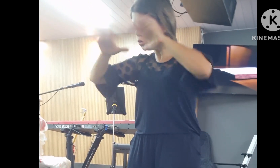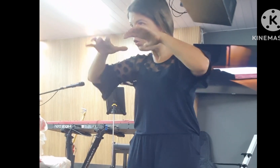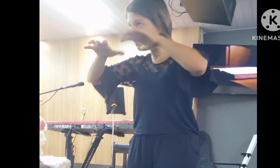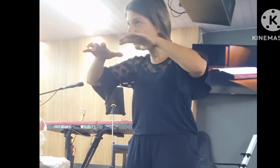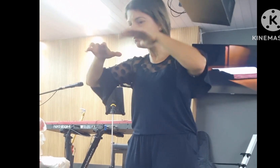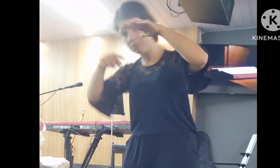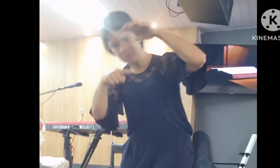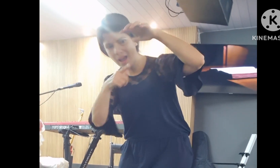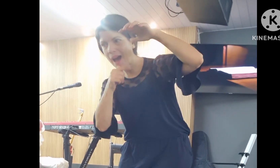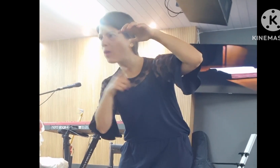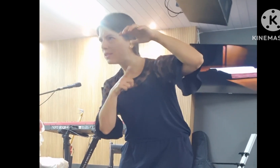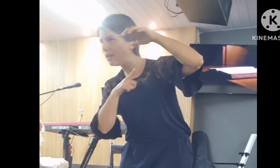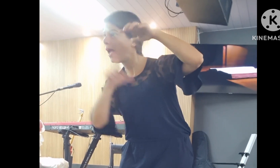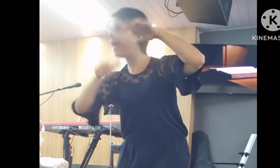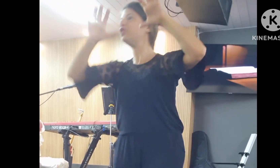estou sozinho.